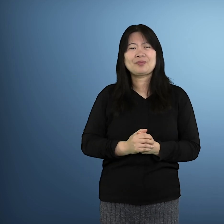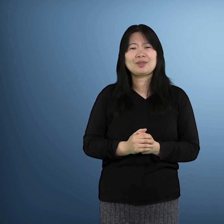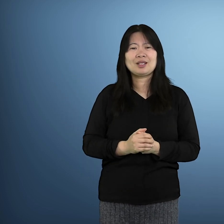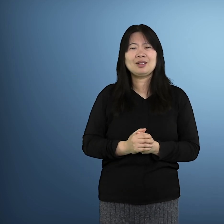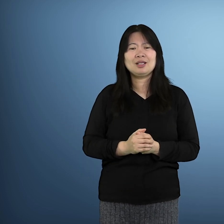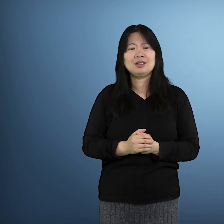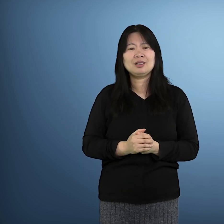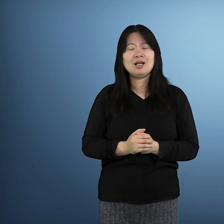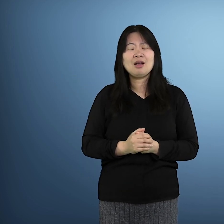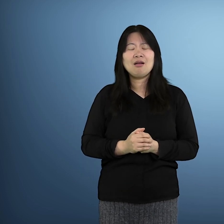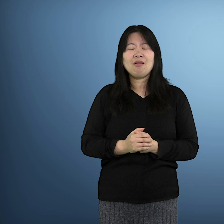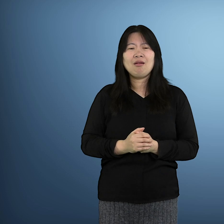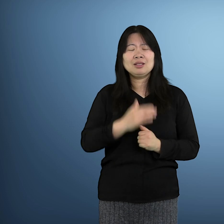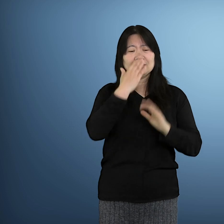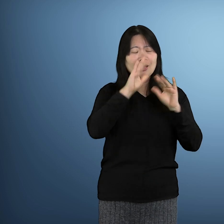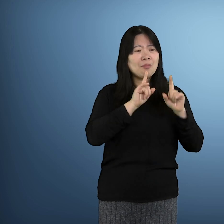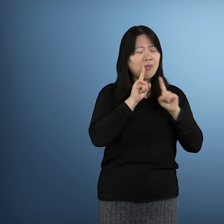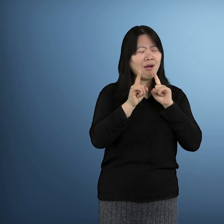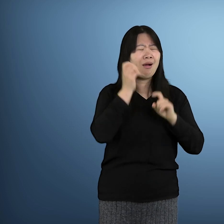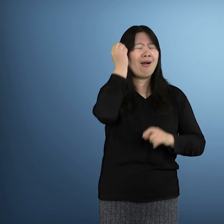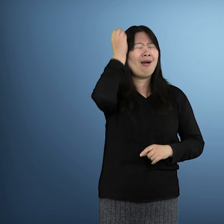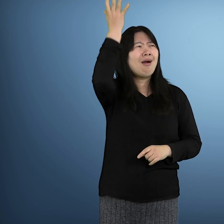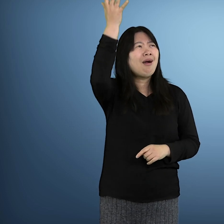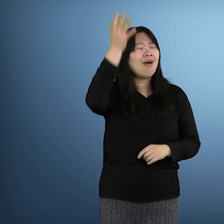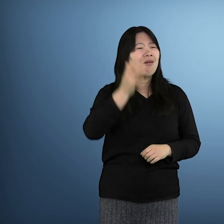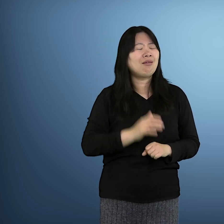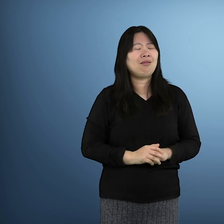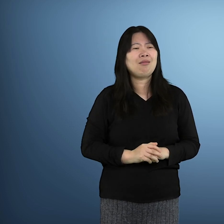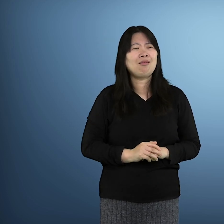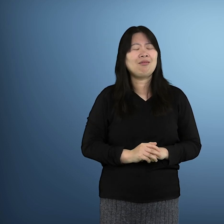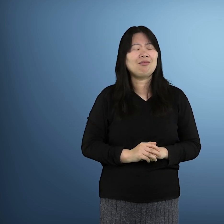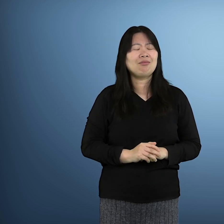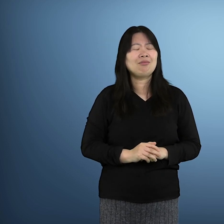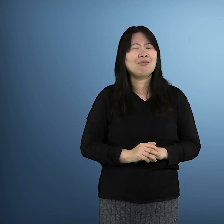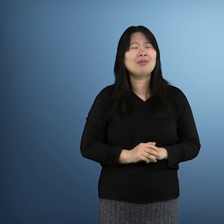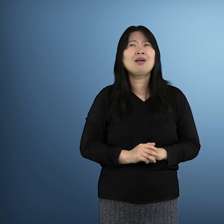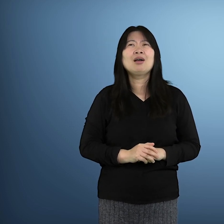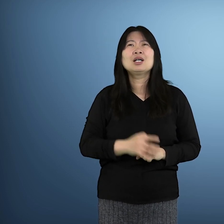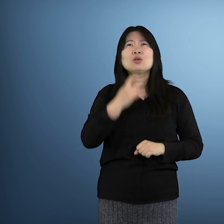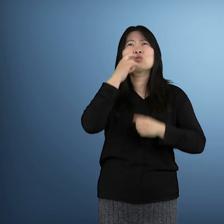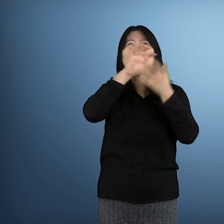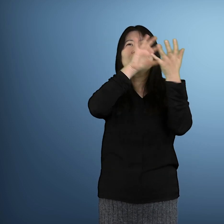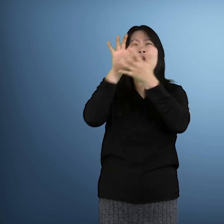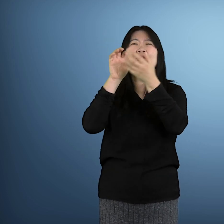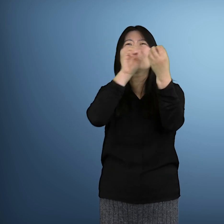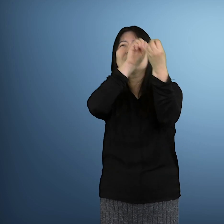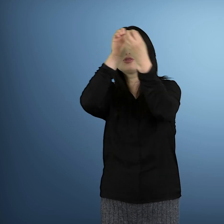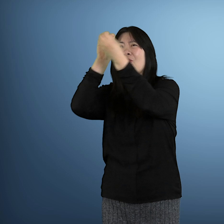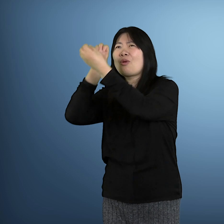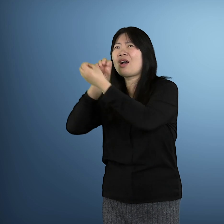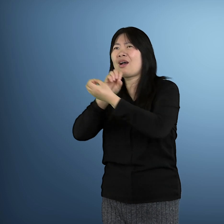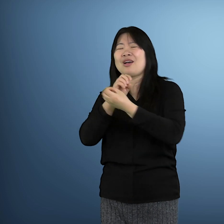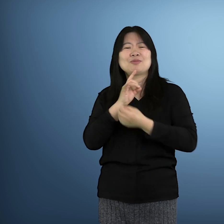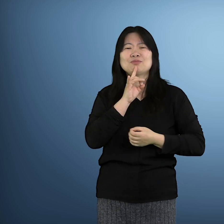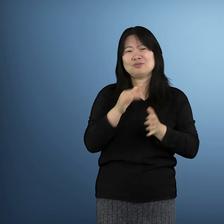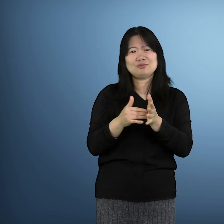심지어는 모국어조차도 잊어버릴 정도로 흘러가는 뭉게구름과 대화해야 되고